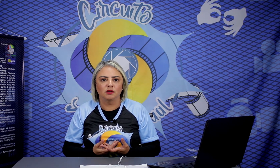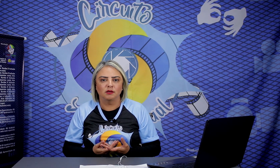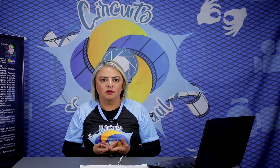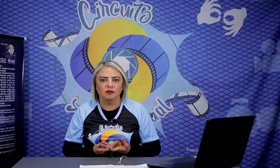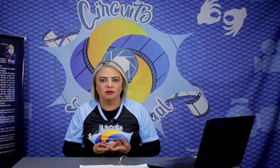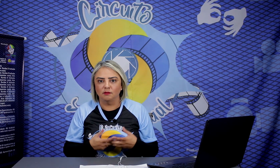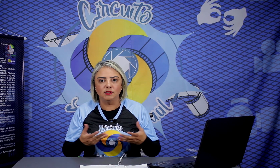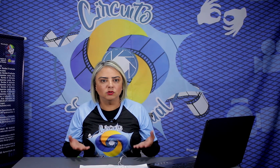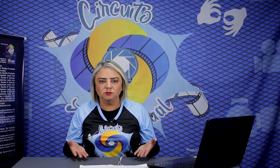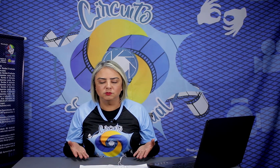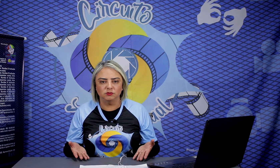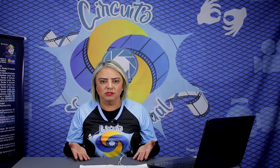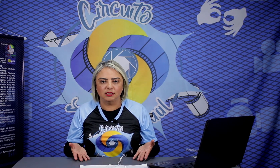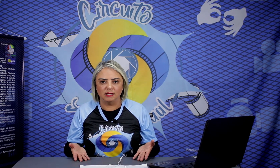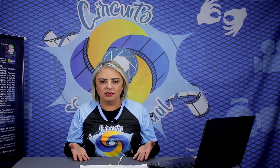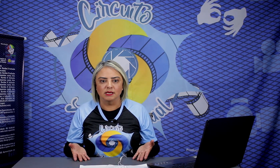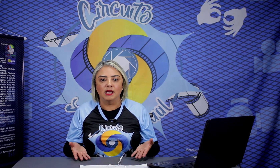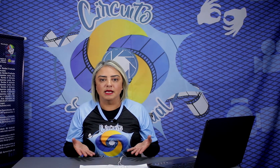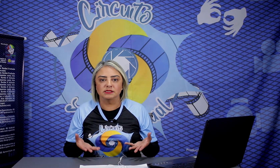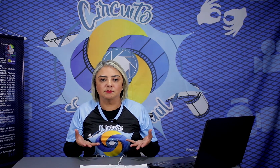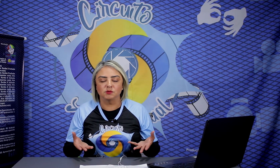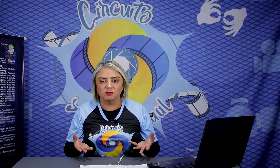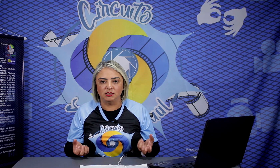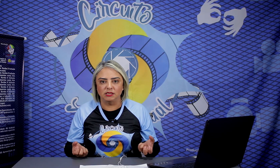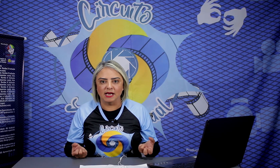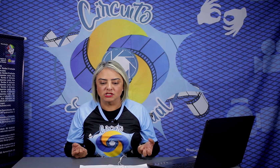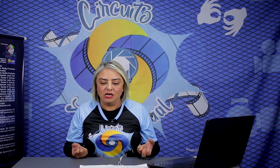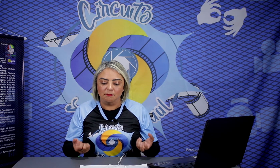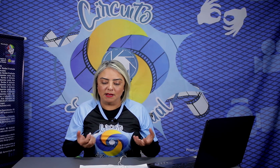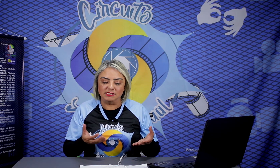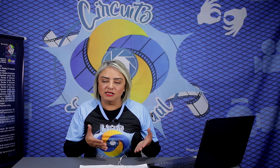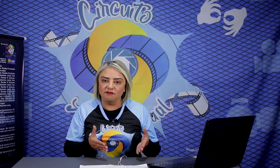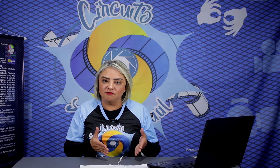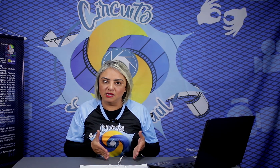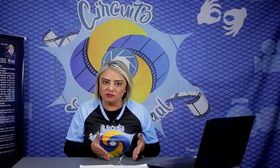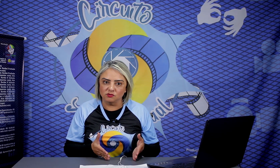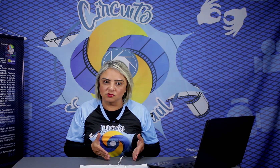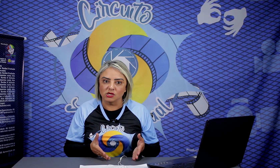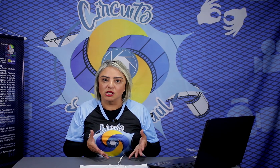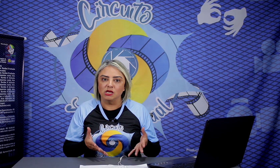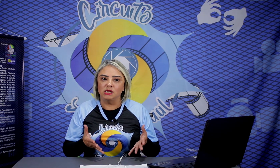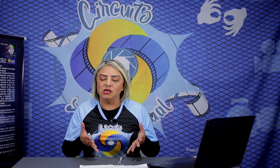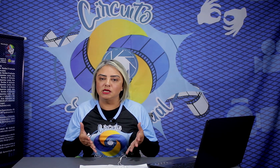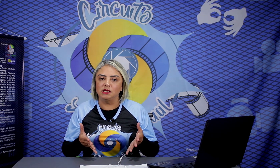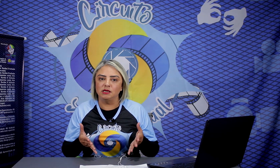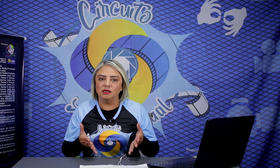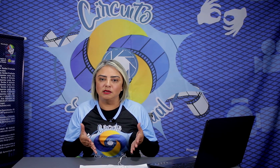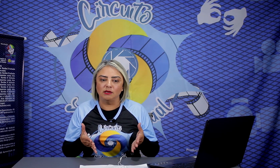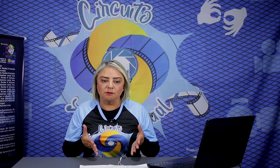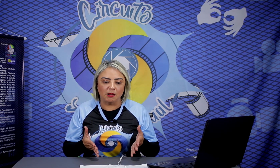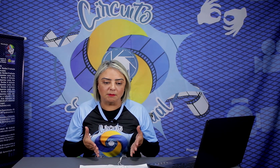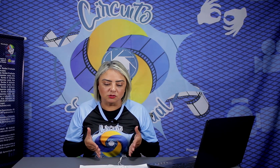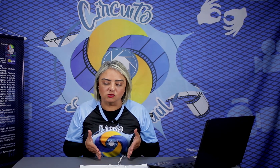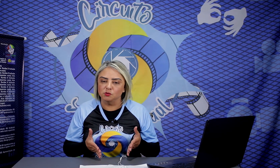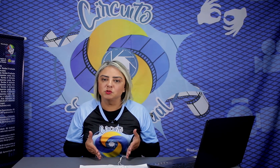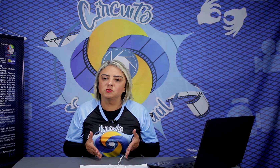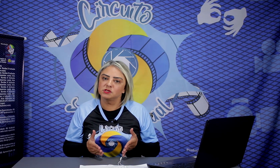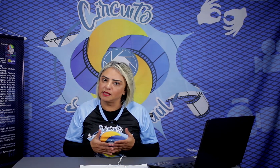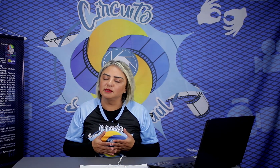Não é todo mundo que tem essa possibilidade. Mas em eventos em equipamentos públicos tem que ter